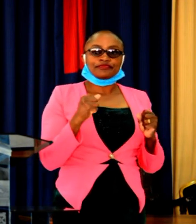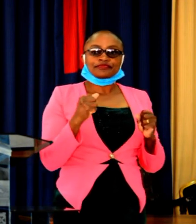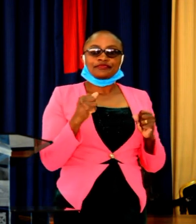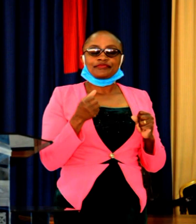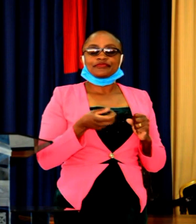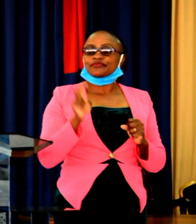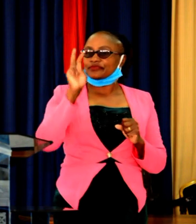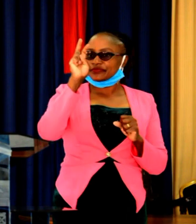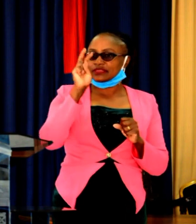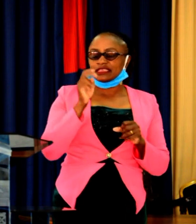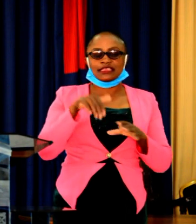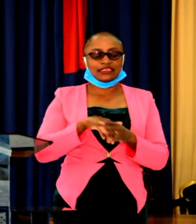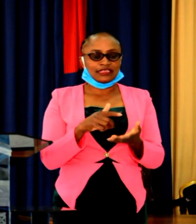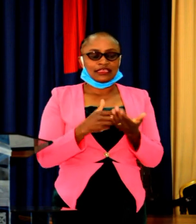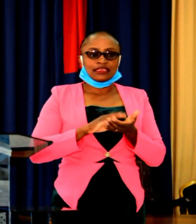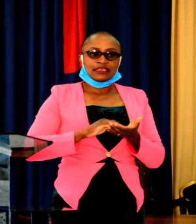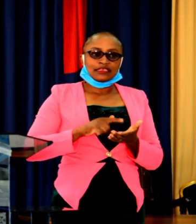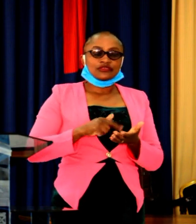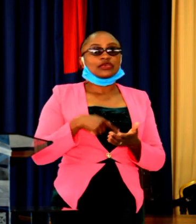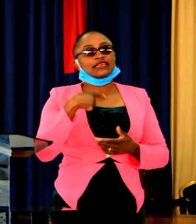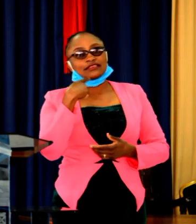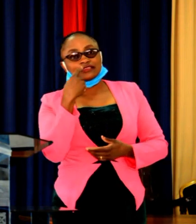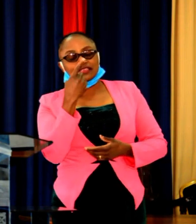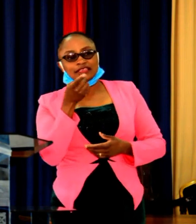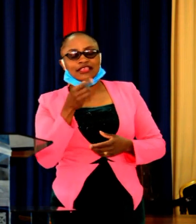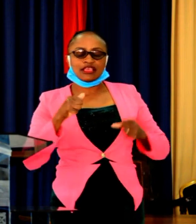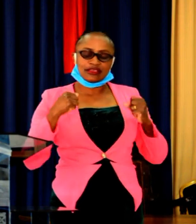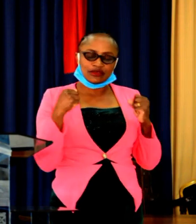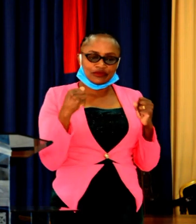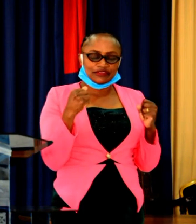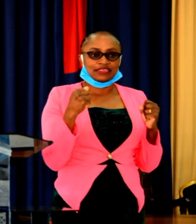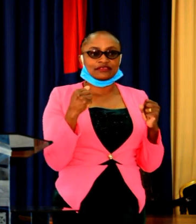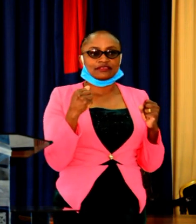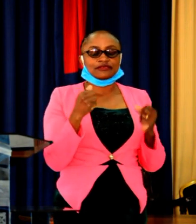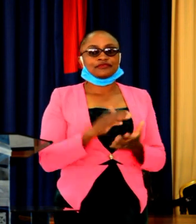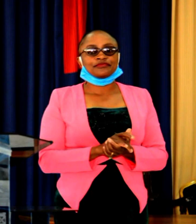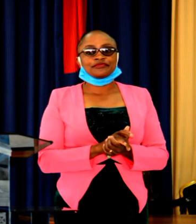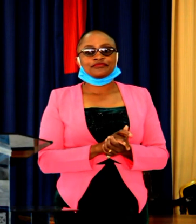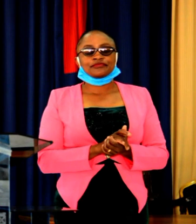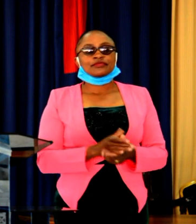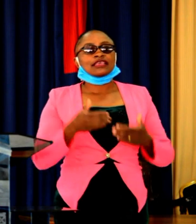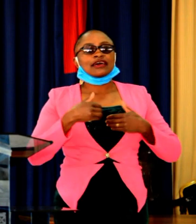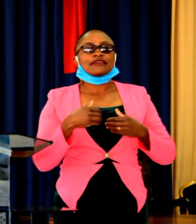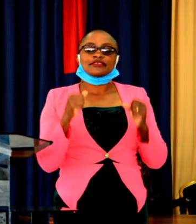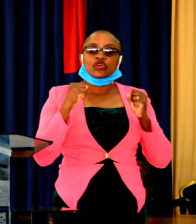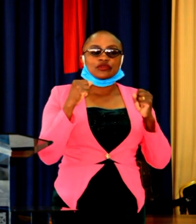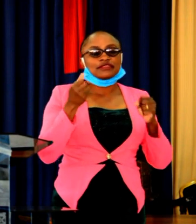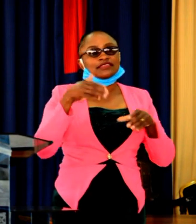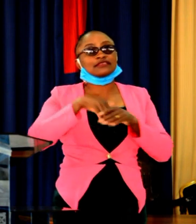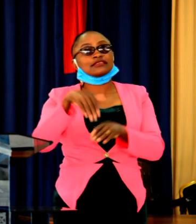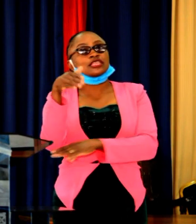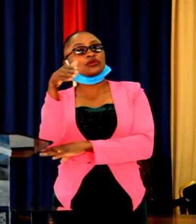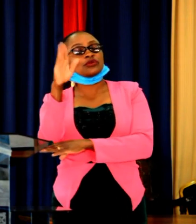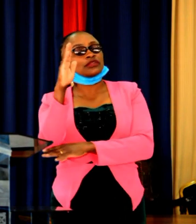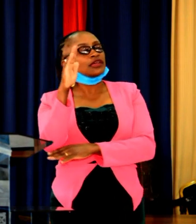Niliangalia kwa Kiswahili wanasema ni ujasiri. Kuwa na ujasiri, having confidence in God.